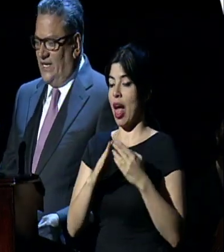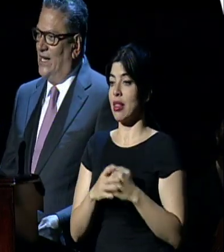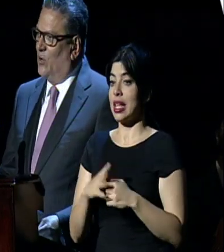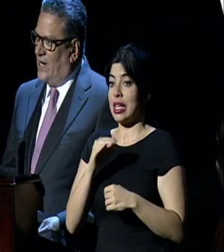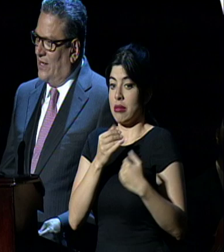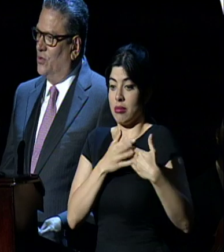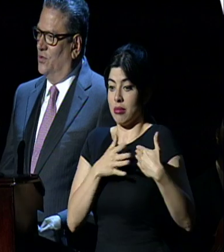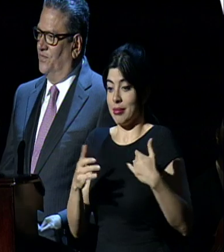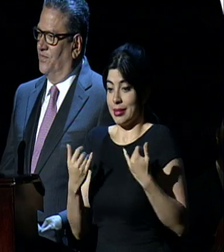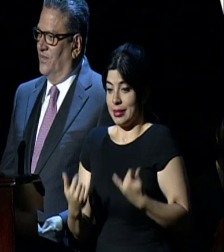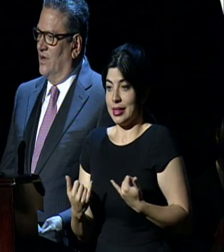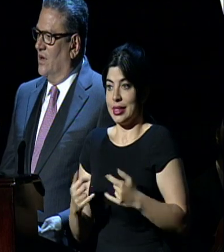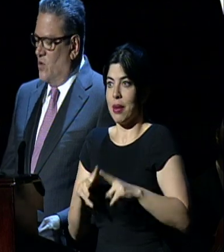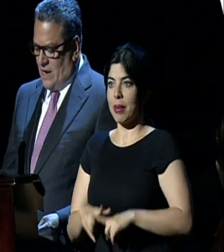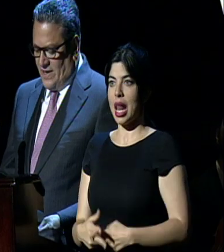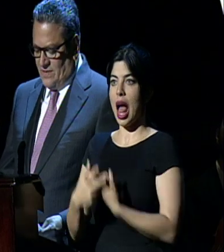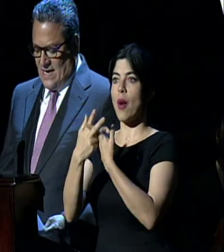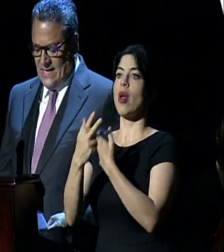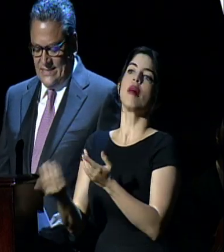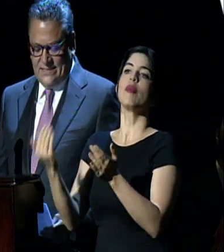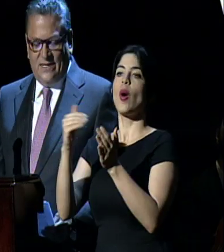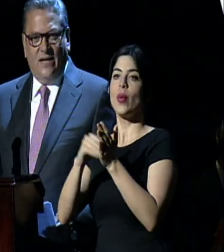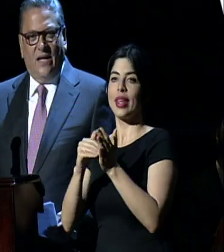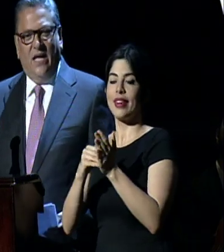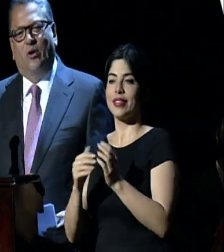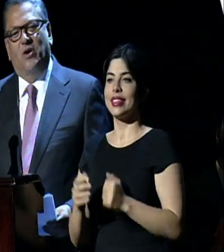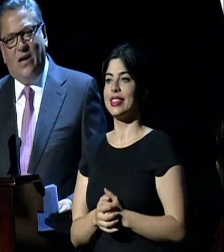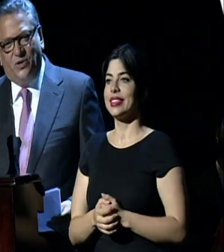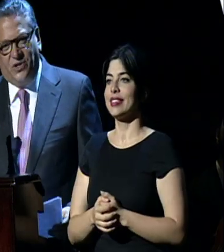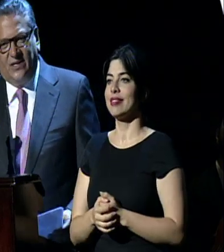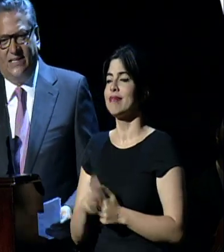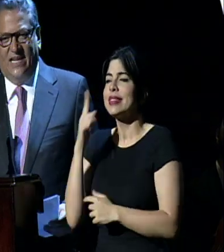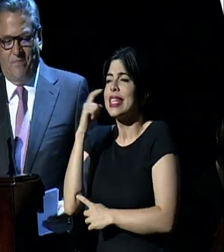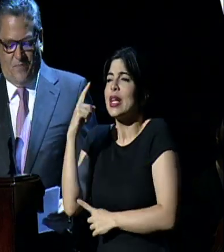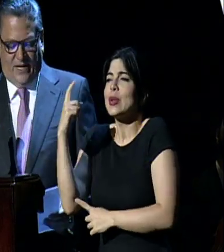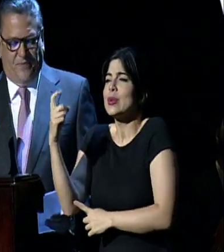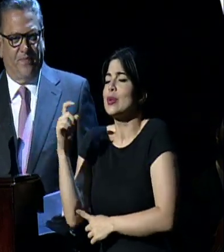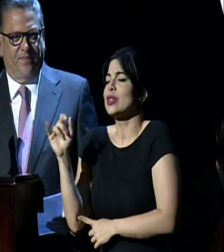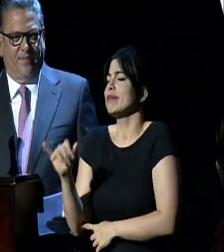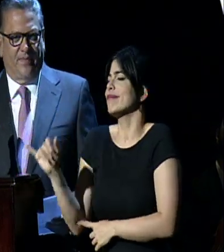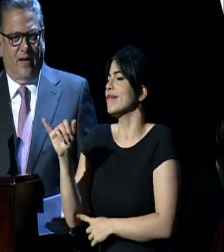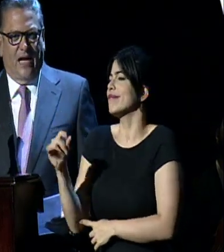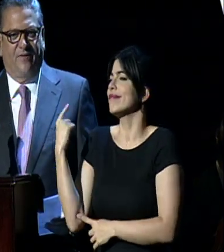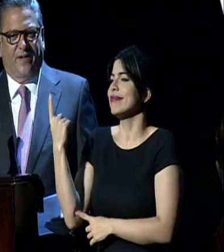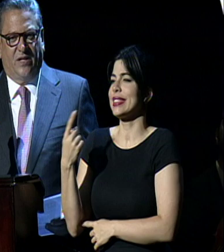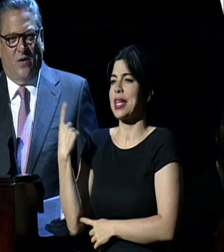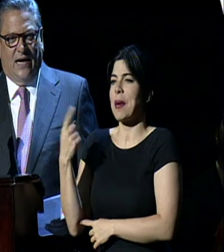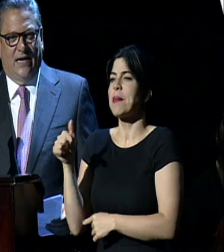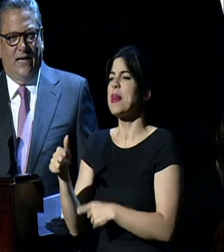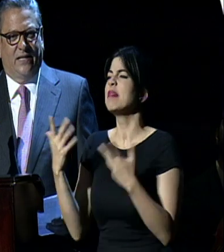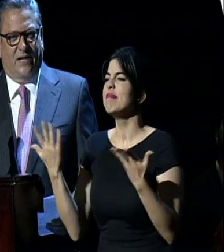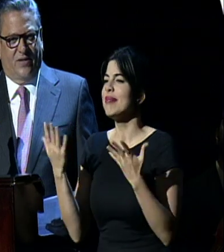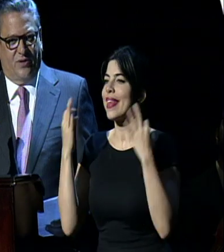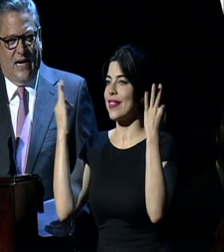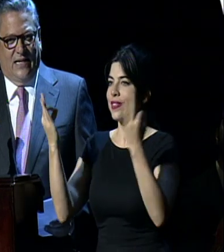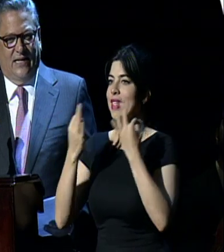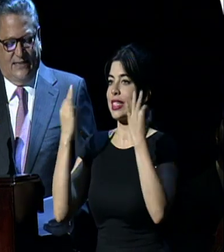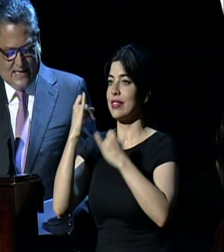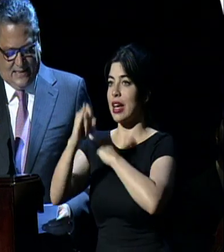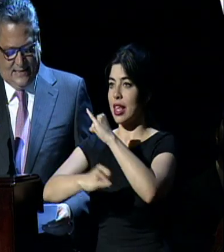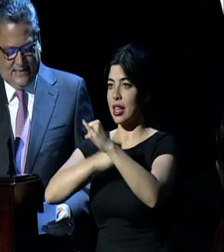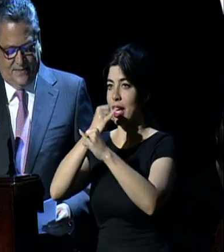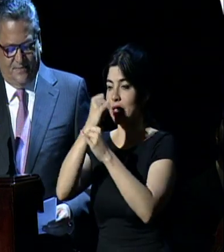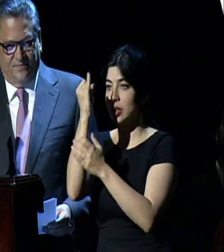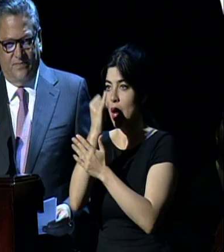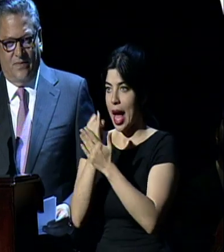estamos inaugurando una vez más y con la ilusión de siempre, el Festival Internacional de